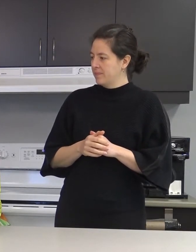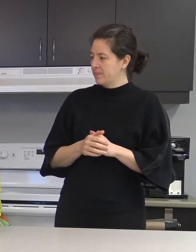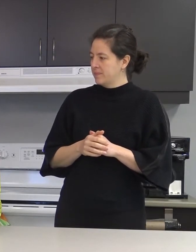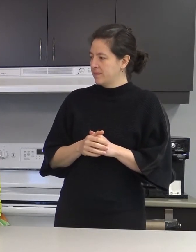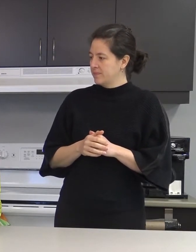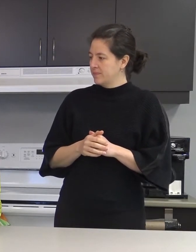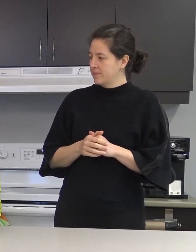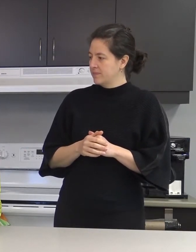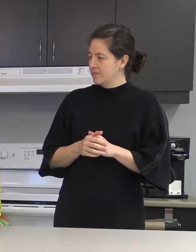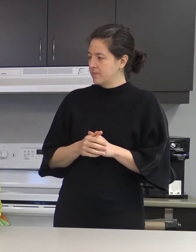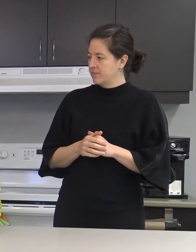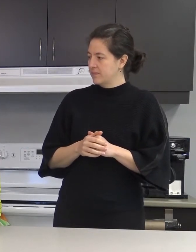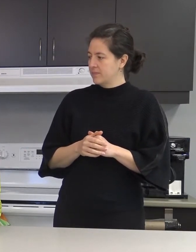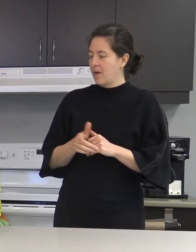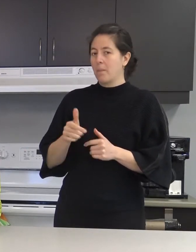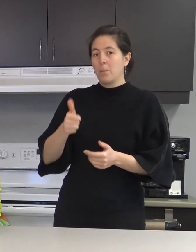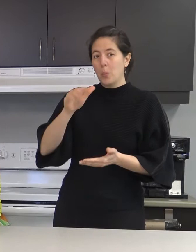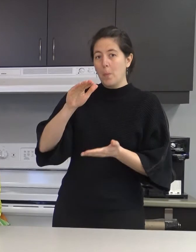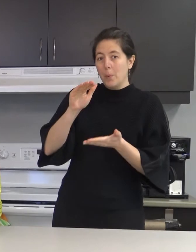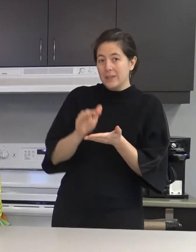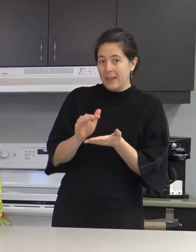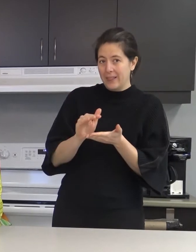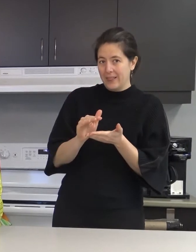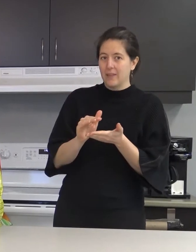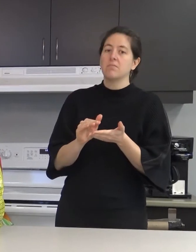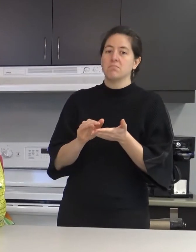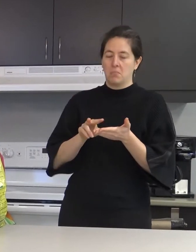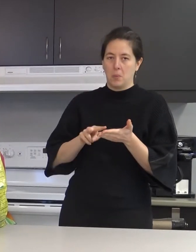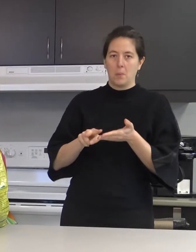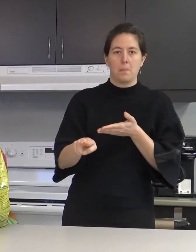bon, elle est plus petite.